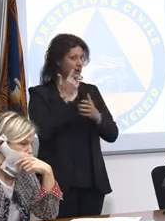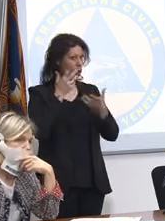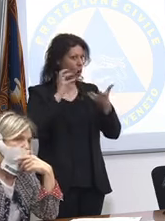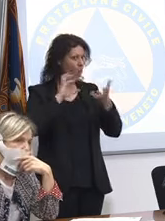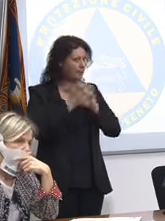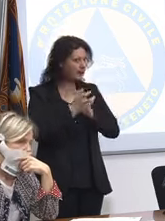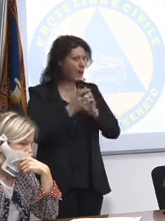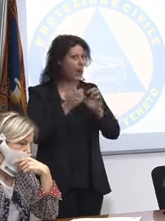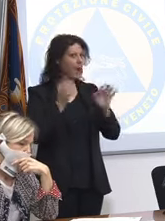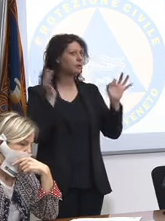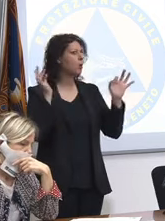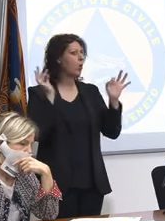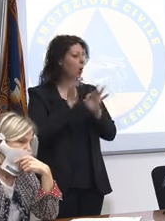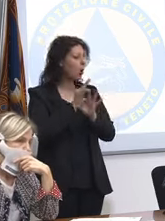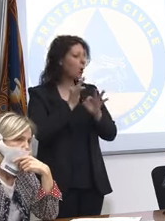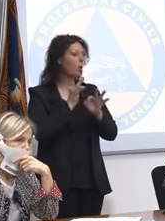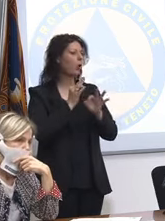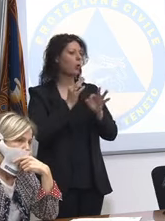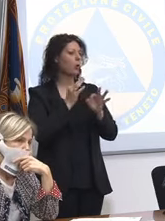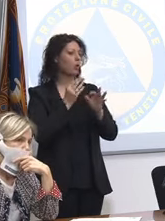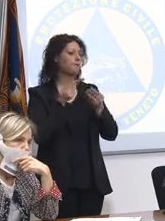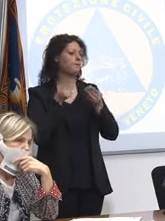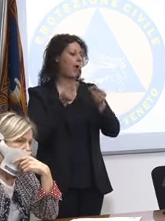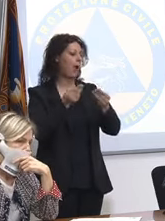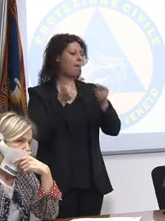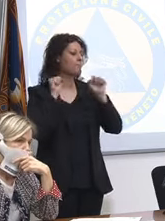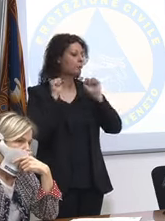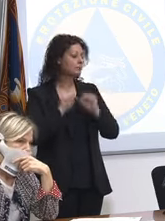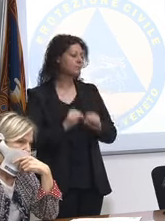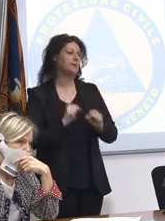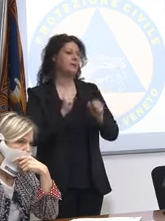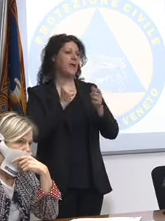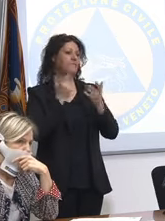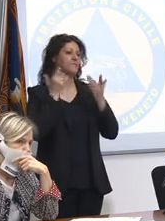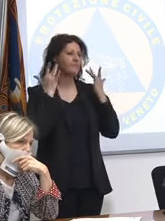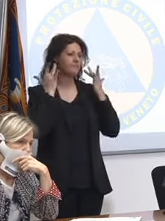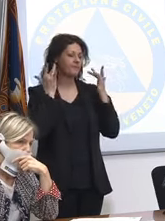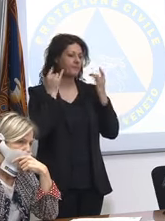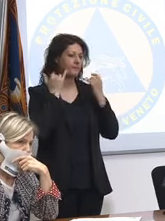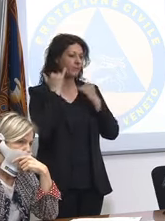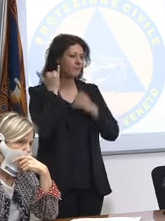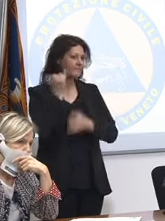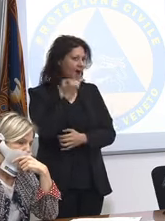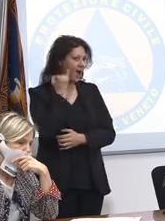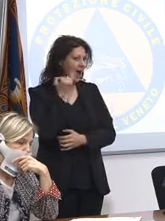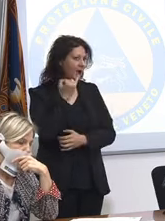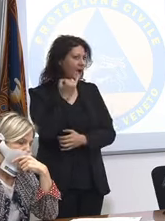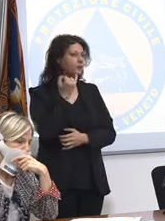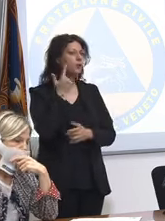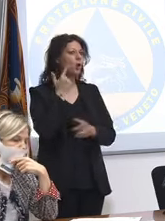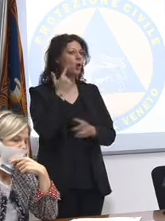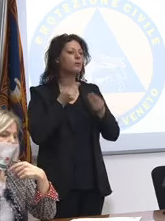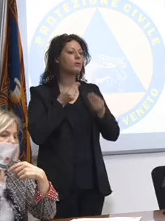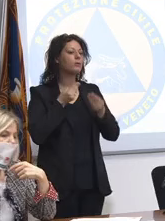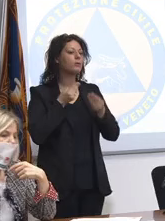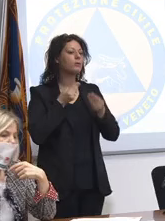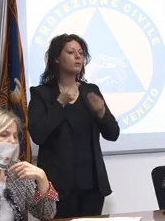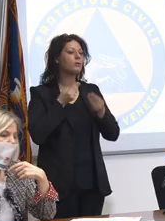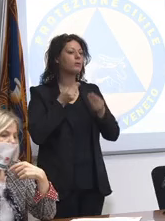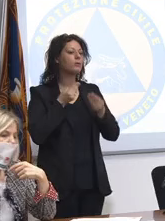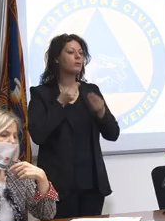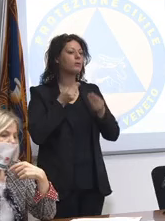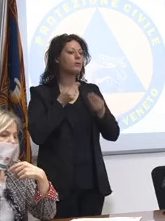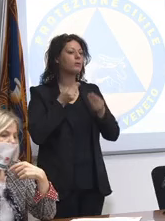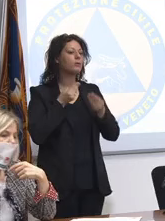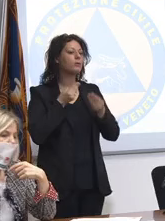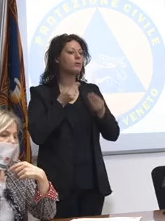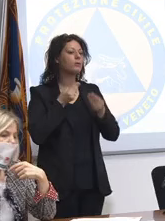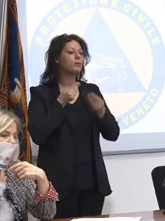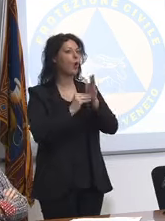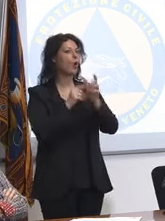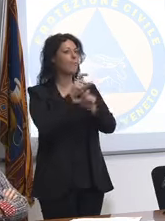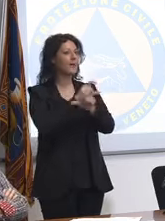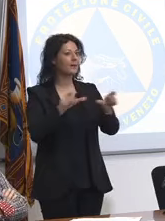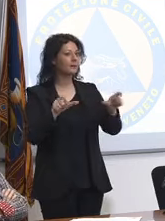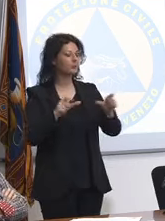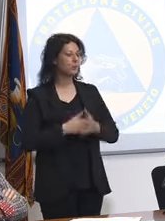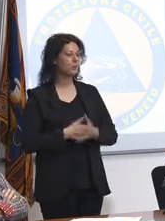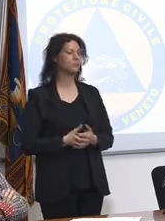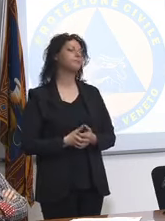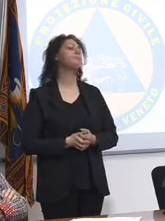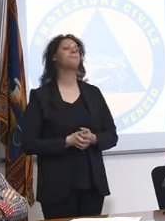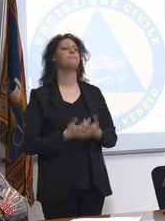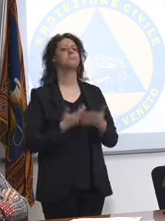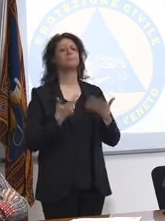o metteranno gli operatori in difficoltà? Allora, sono state approvate dalla conferenza,